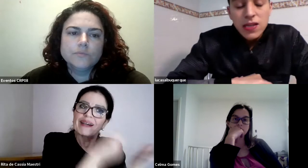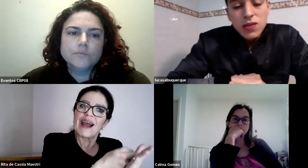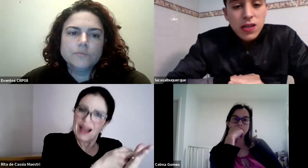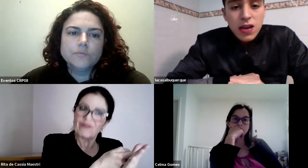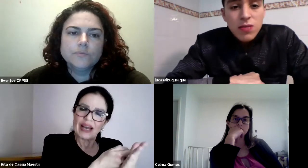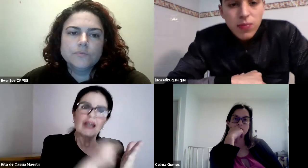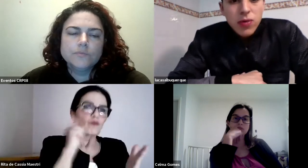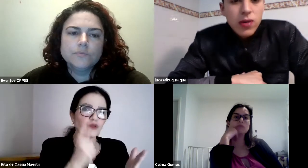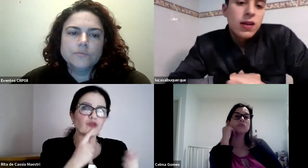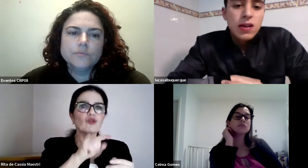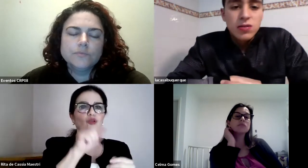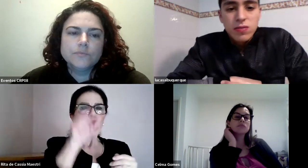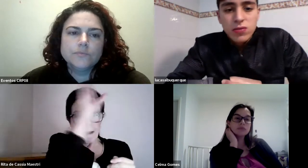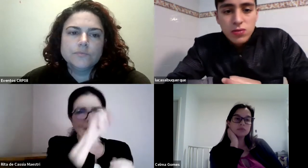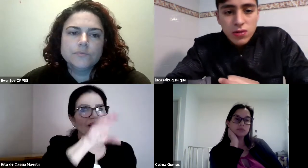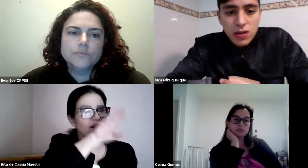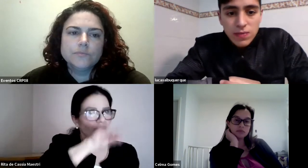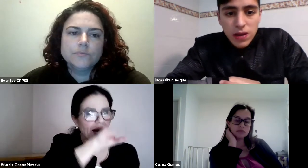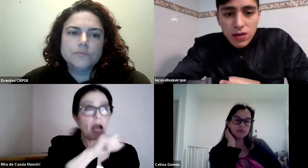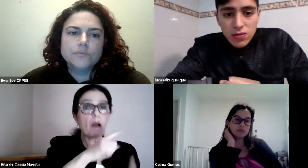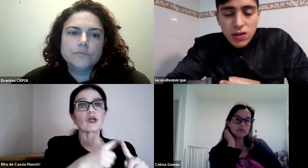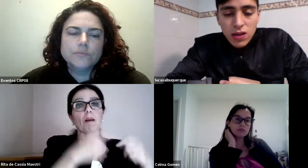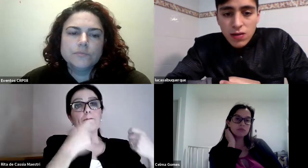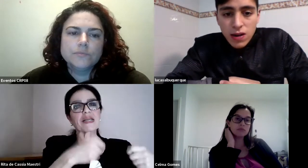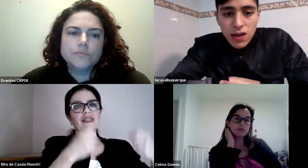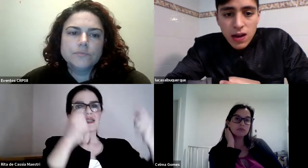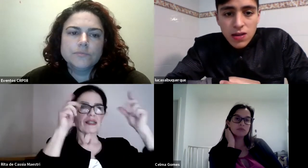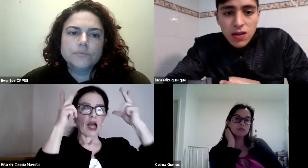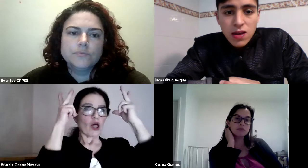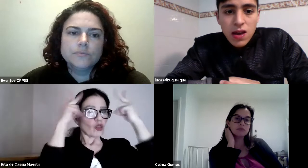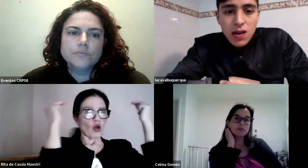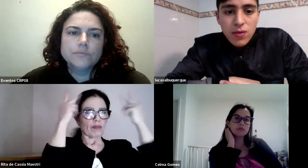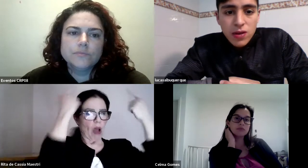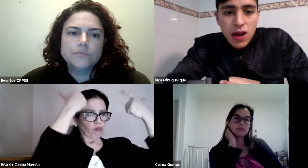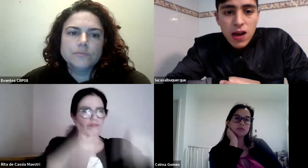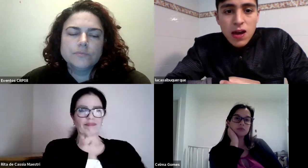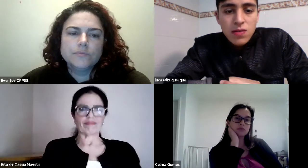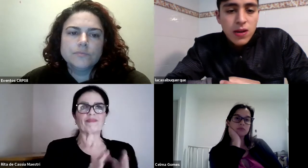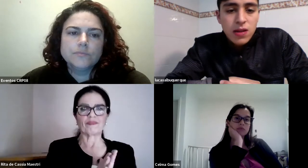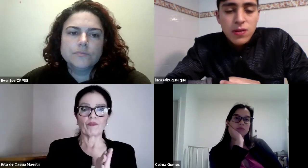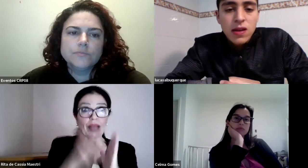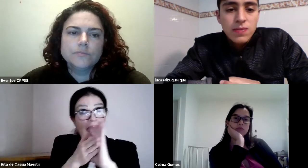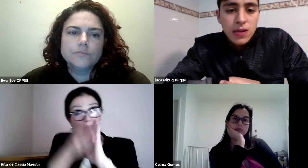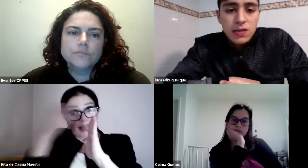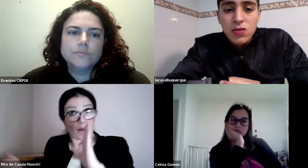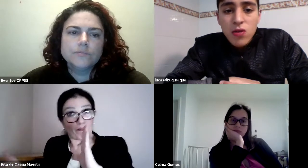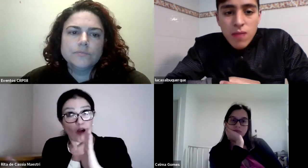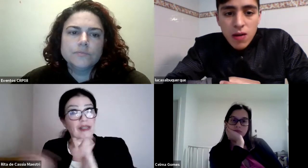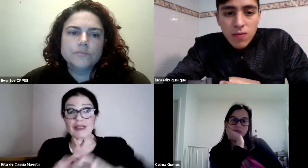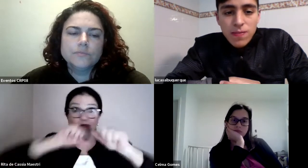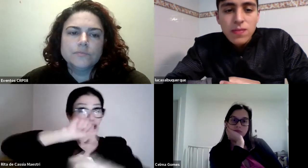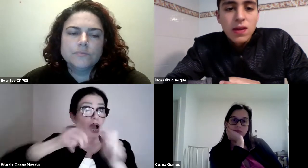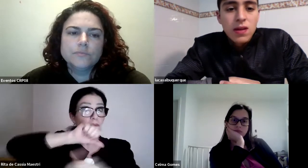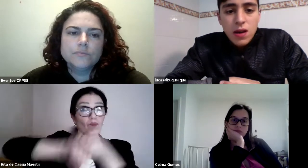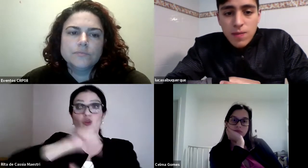Mas a sociedade impunha, né, sobre o surdo nesse período que a oralidade era a prioridade para que ele pudesse parecer